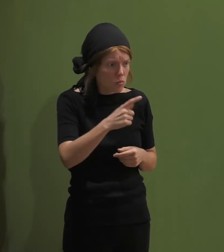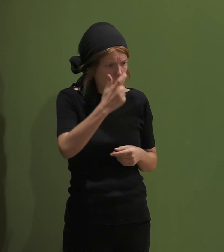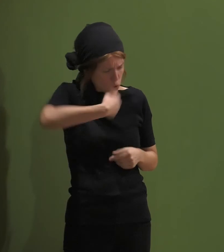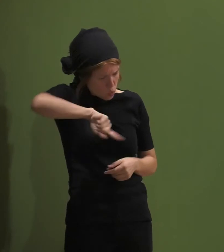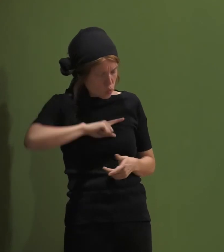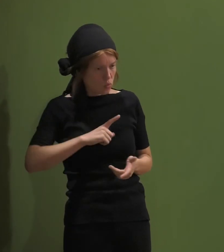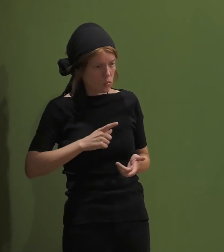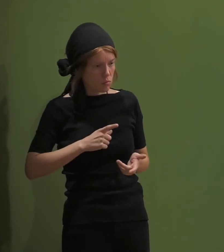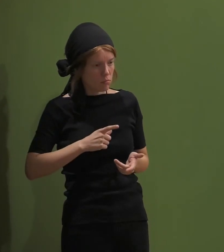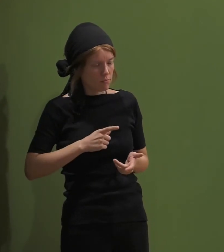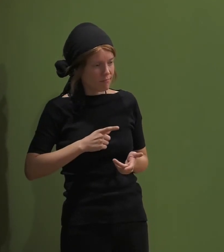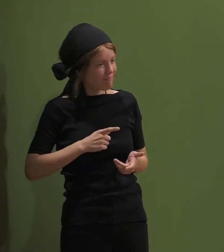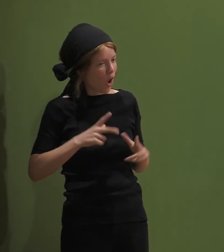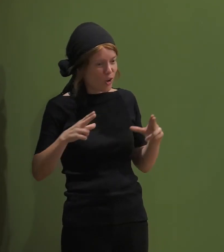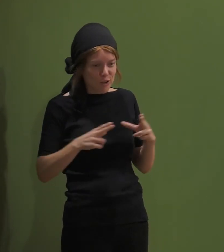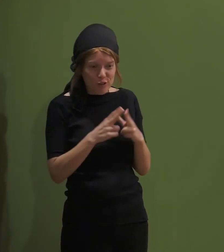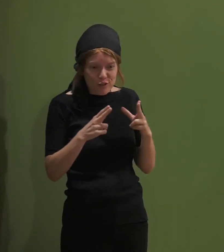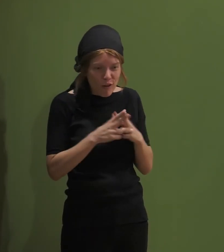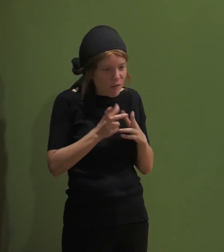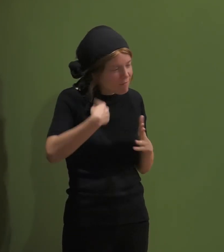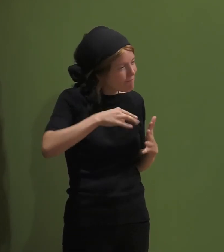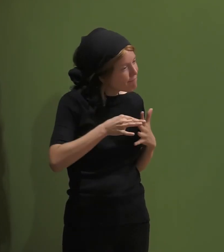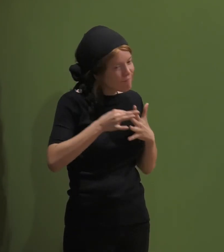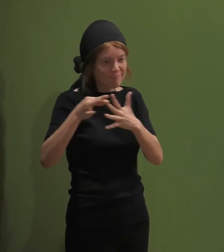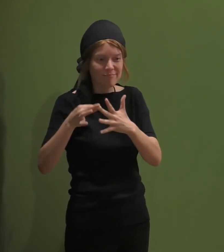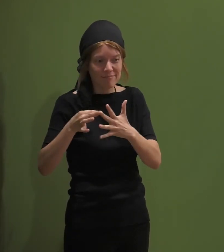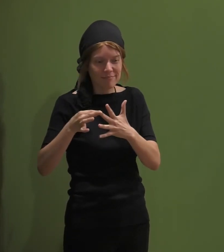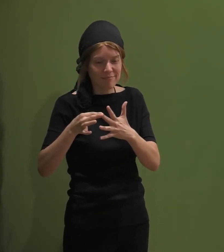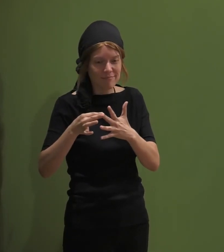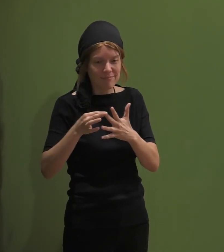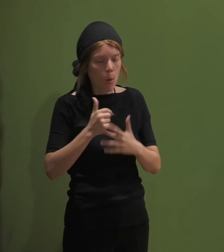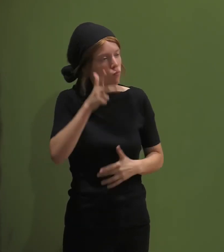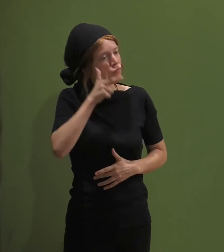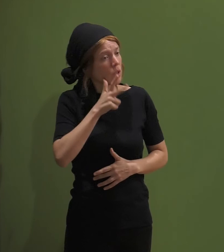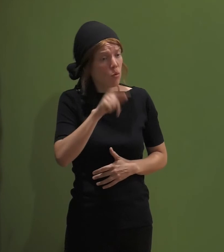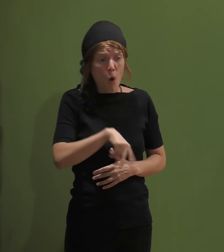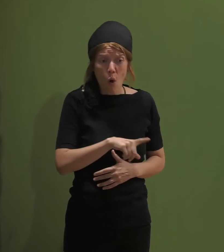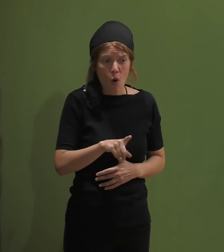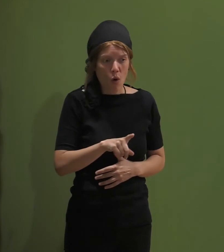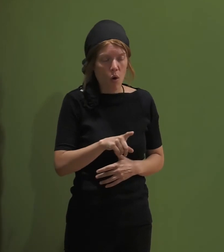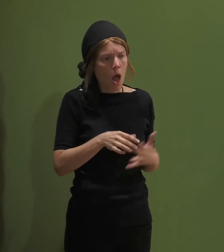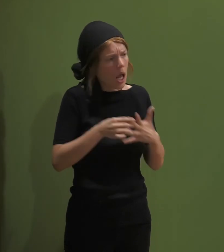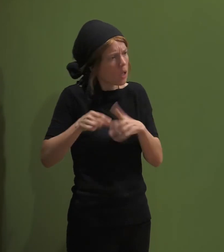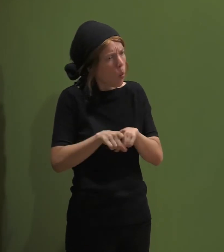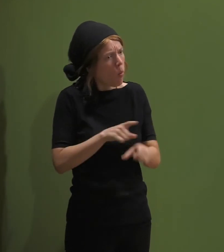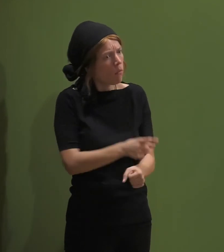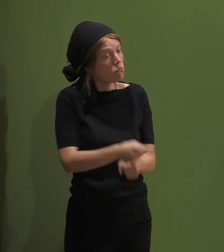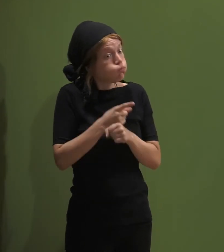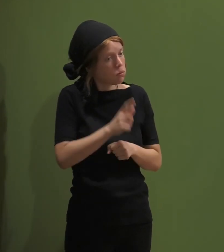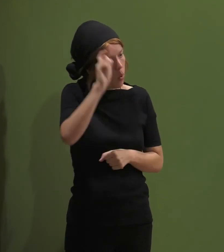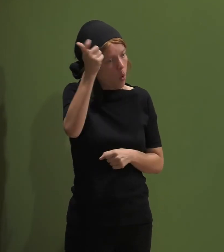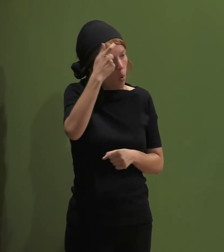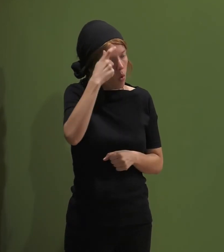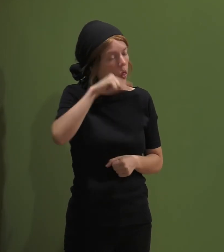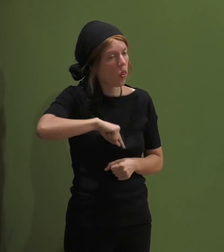Somos élite de la sociedad, pero no élite como privilegio, élite como obligación en el concepto de la